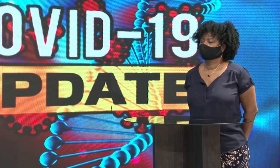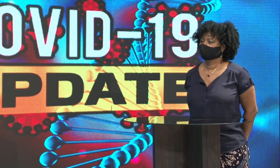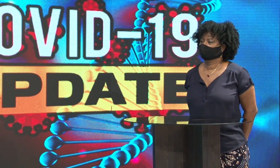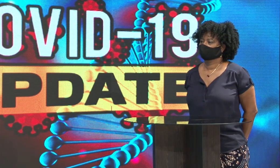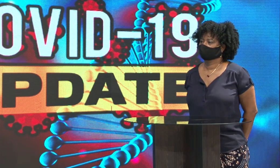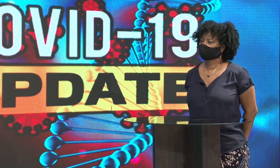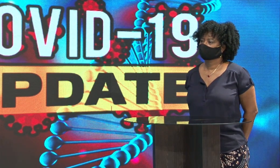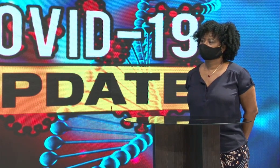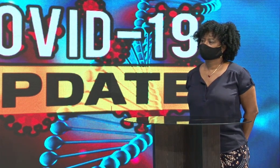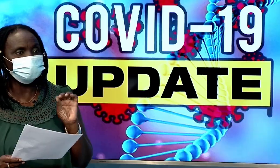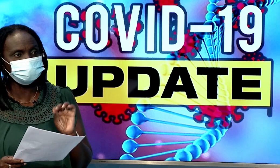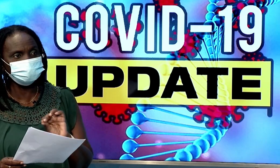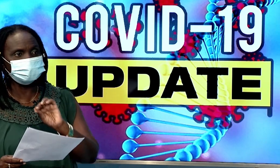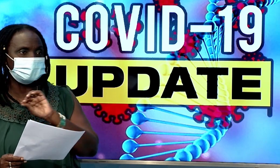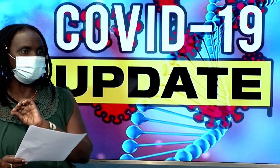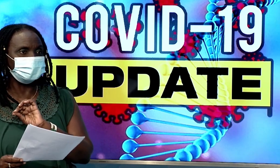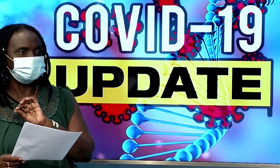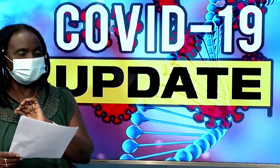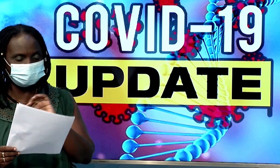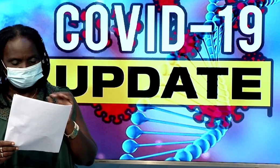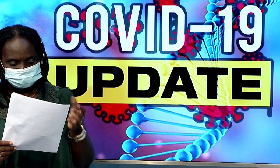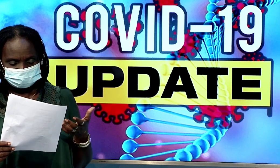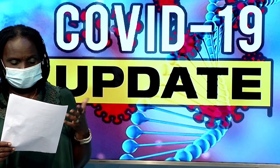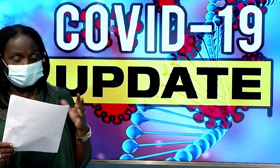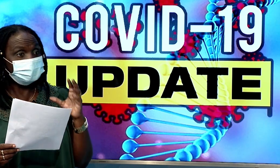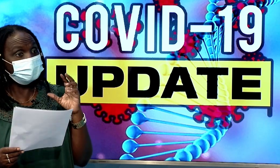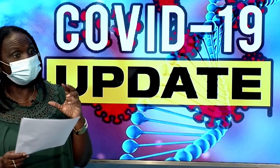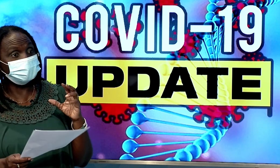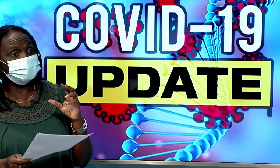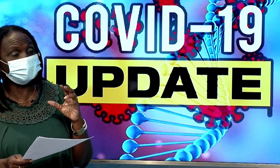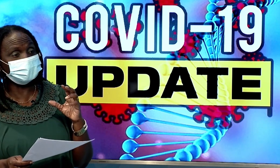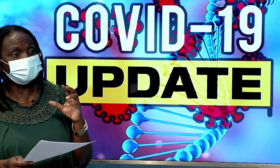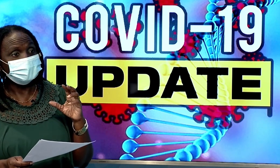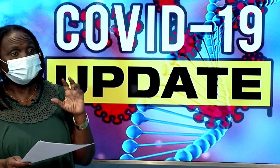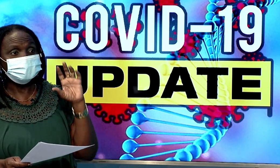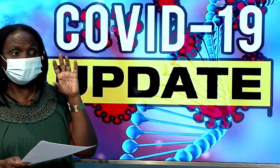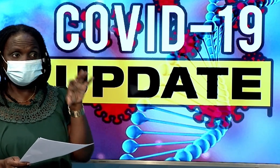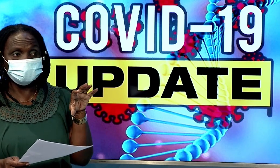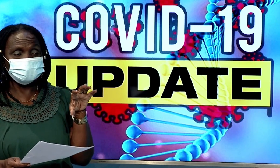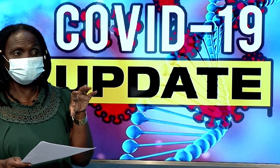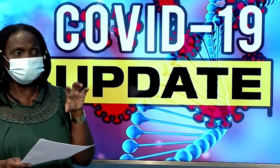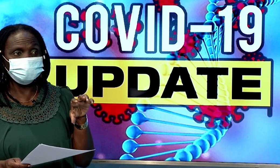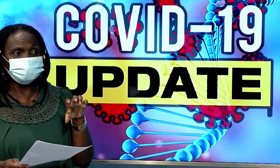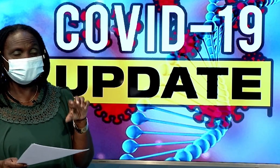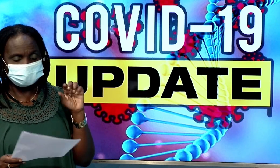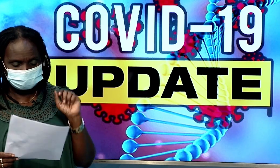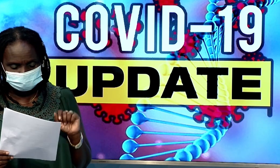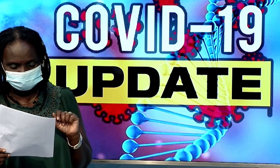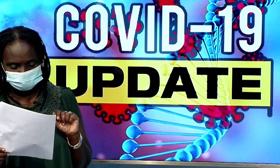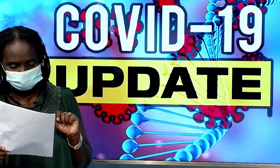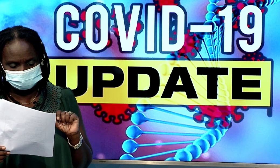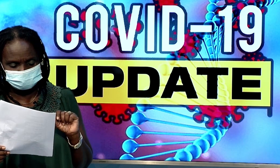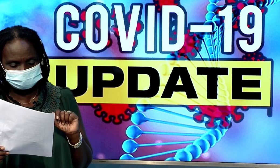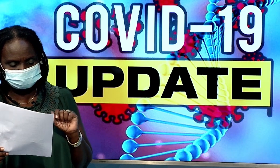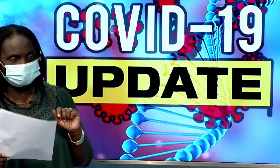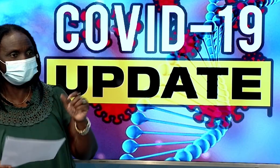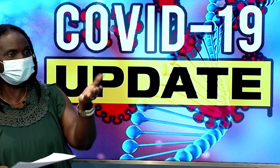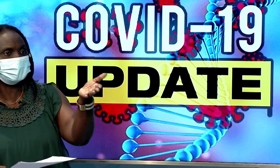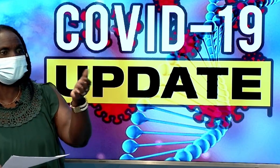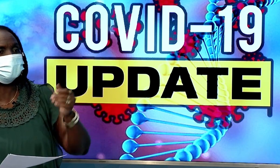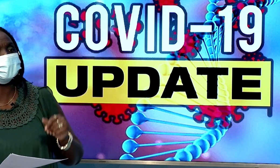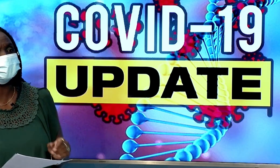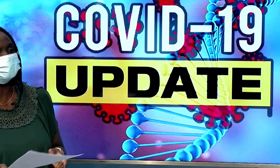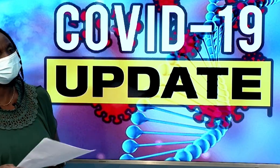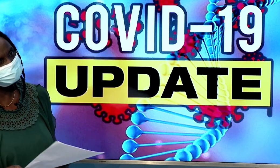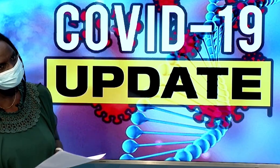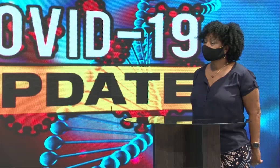ondersteunt de Su voor Su campagne. Hè? En ik heb begrepen dat dat fonds tot nu toe al heel veel goede dingen heeft gedaan.